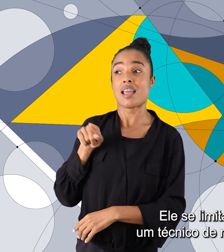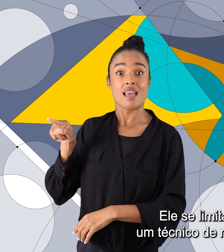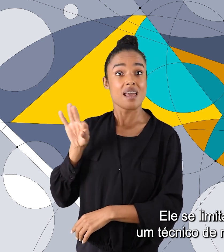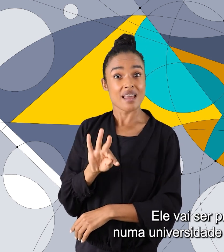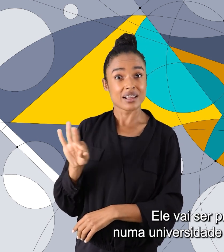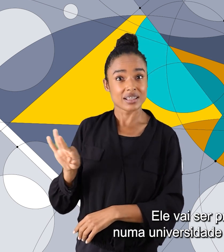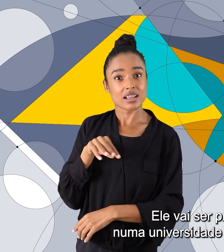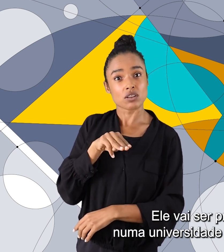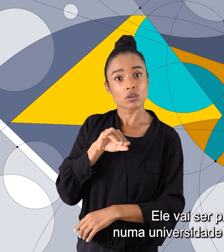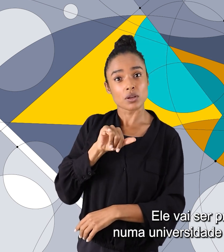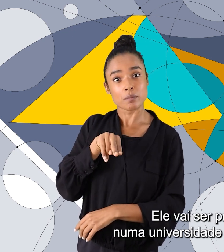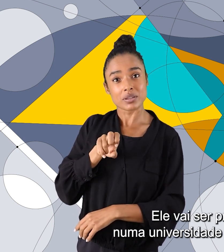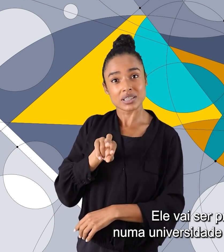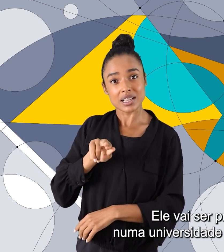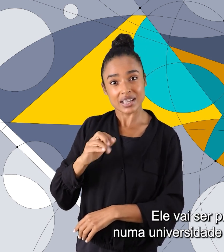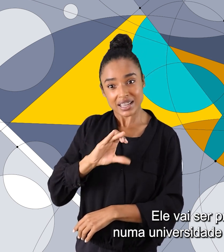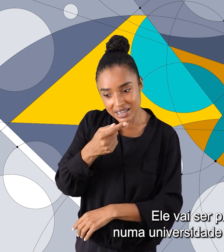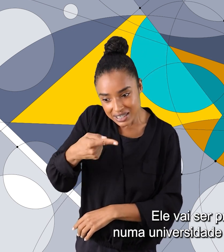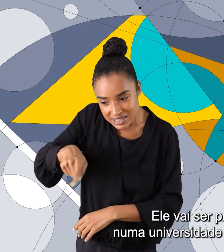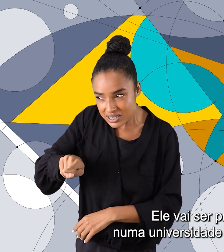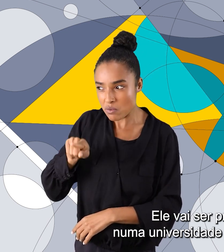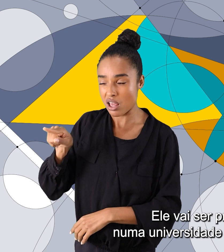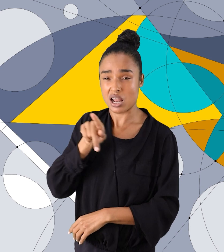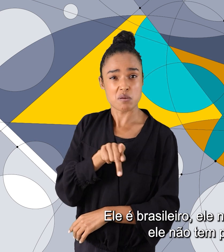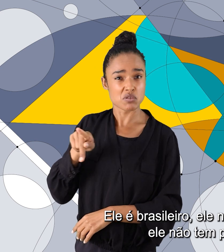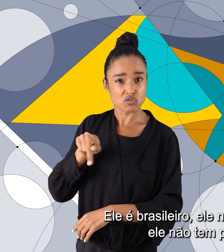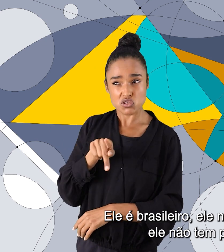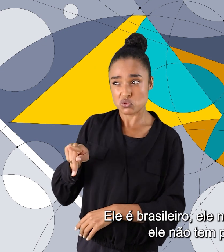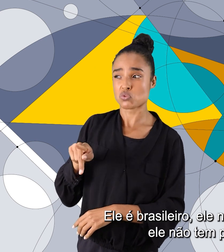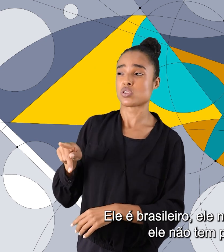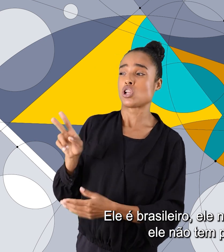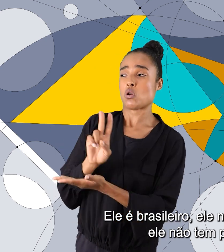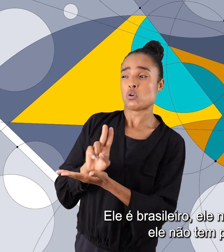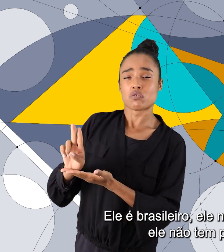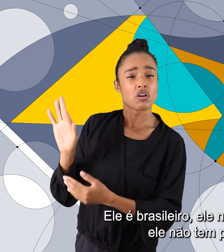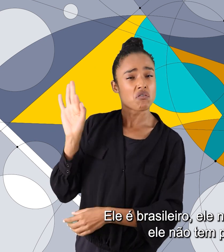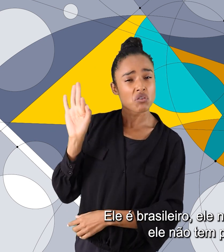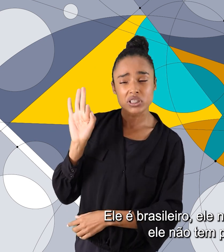de mineração. Ele vai ser professor numa universidade que o detesta. Ele é brasileiro,